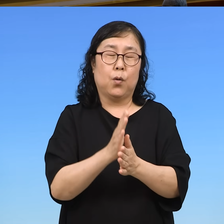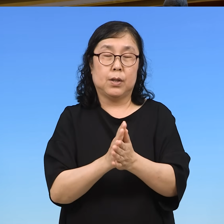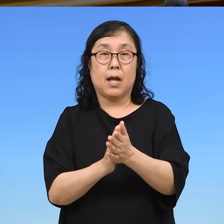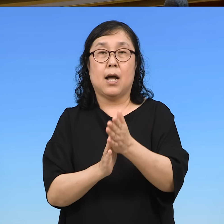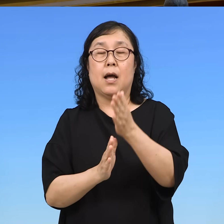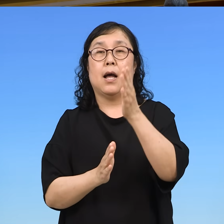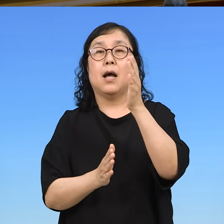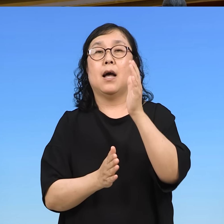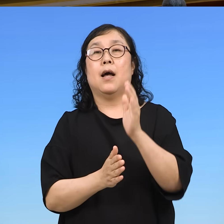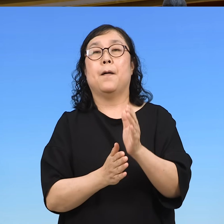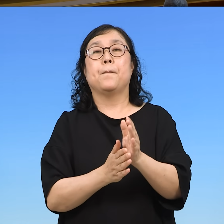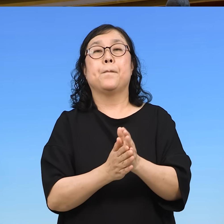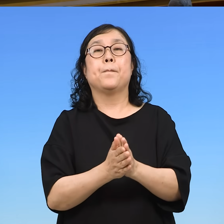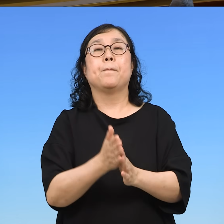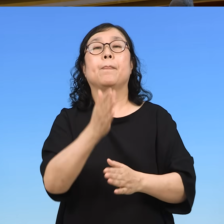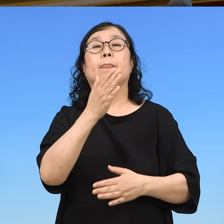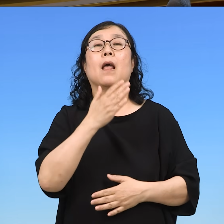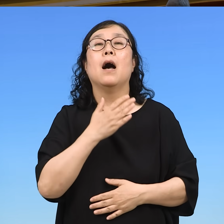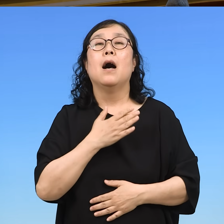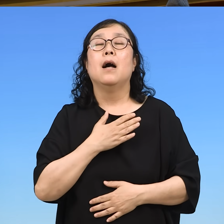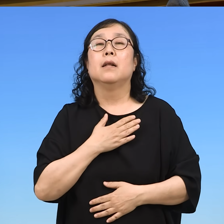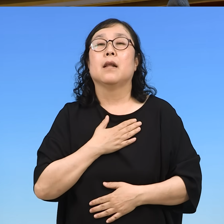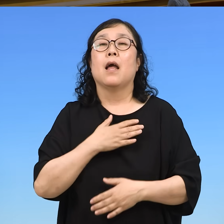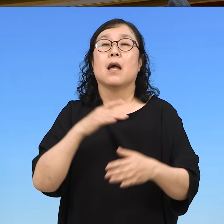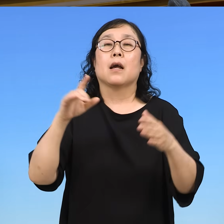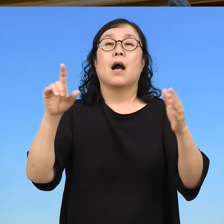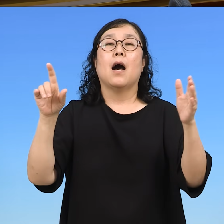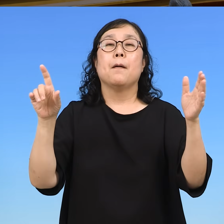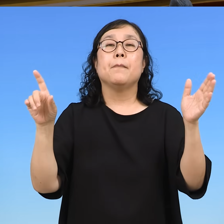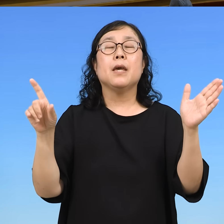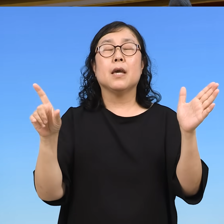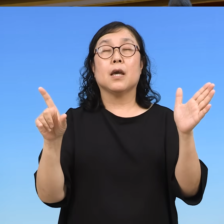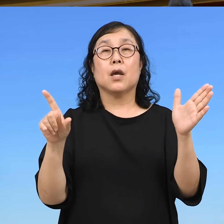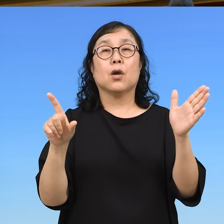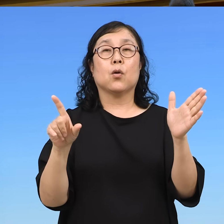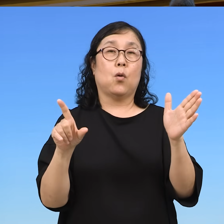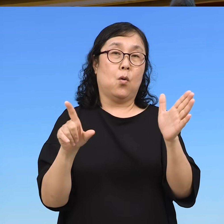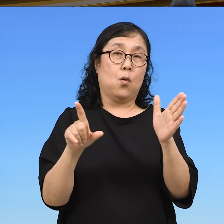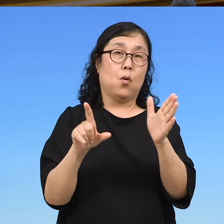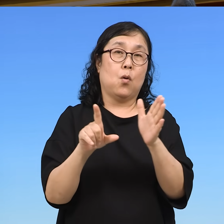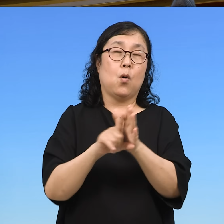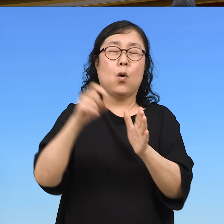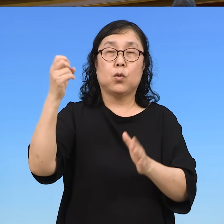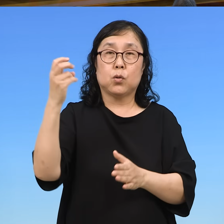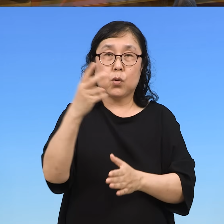그러나 내가 아는 한 가지, 내가 믿고 또 의지하며